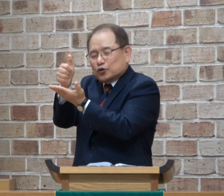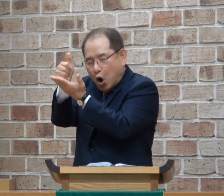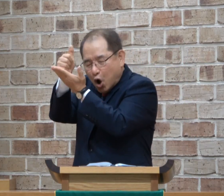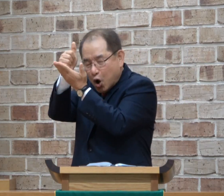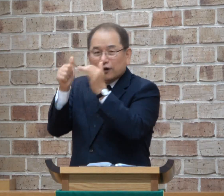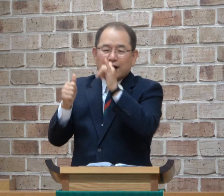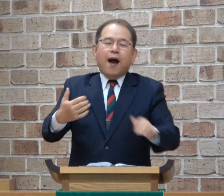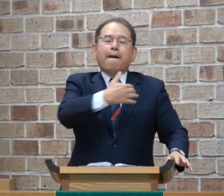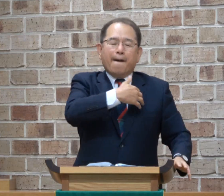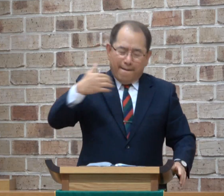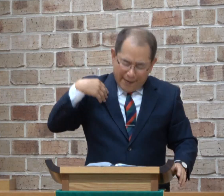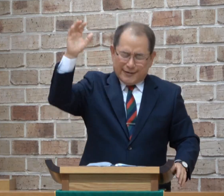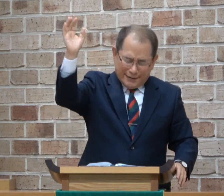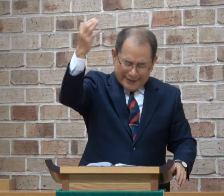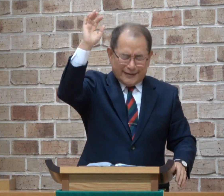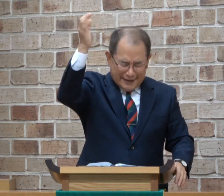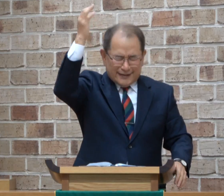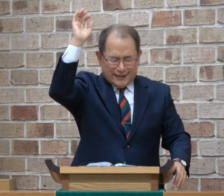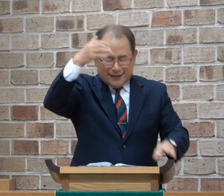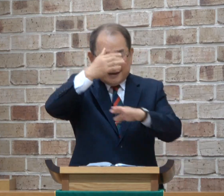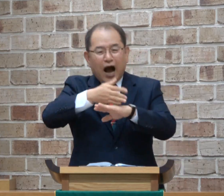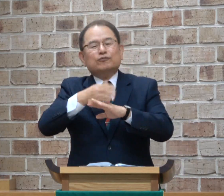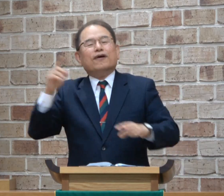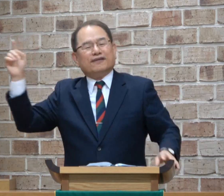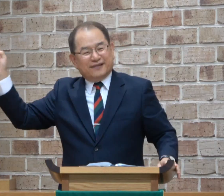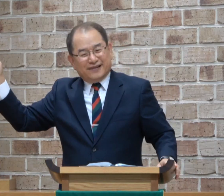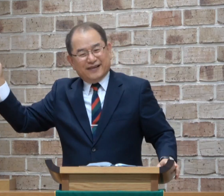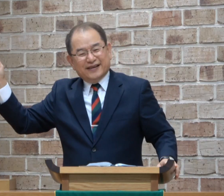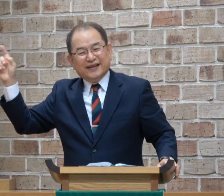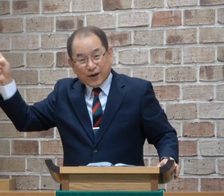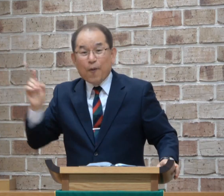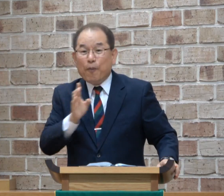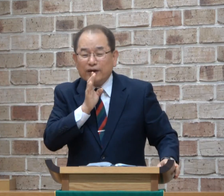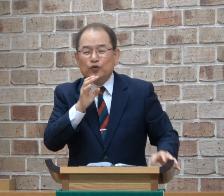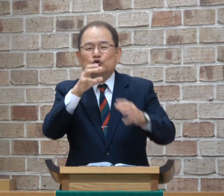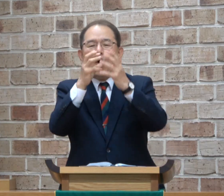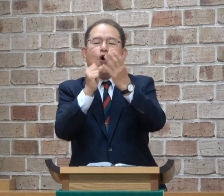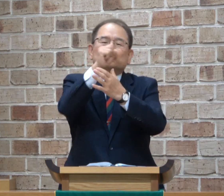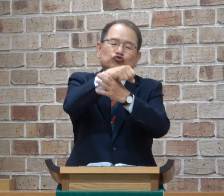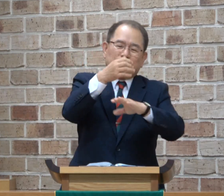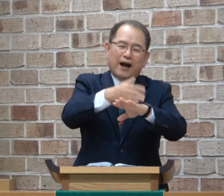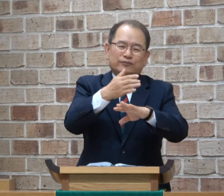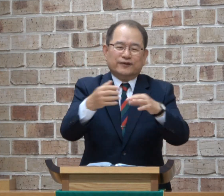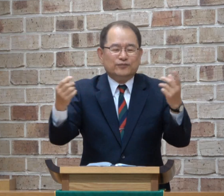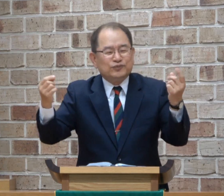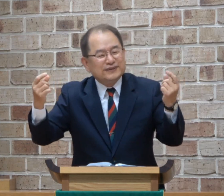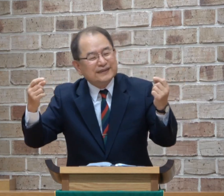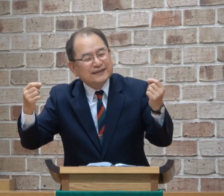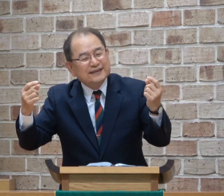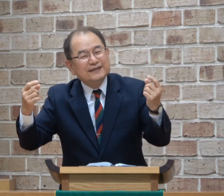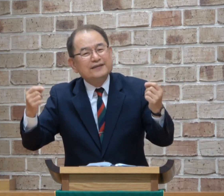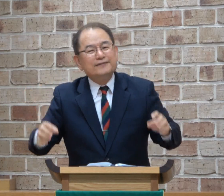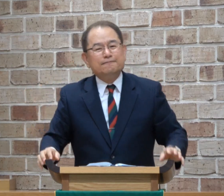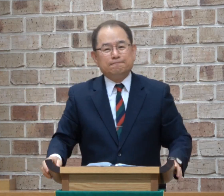것입니다. 그것에 감사한다는 고백입니다. 정말 성숙한 감사입니다.